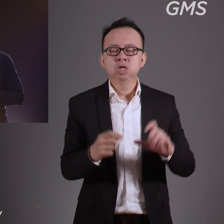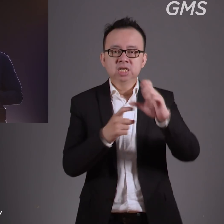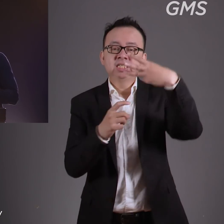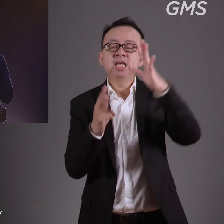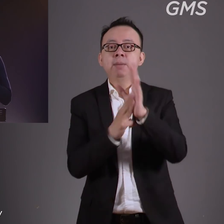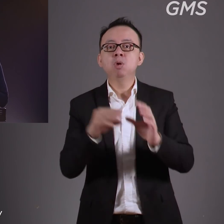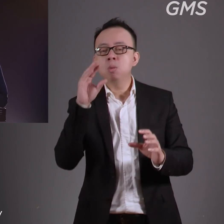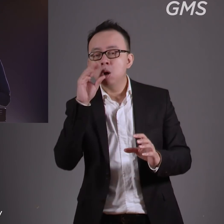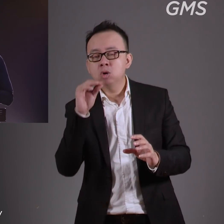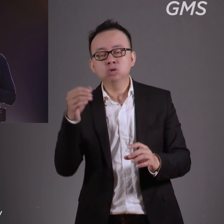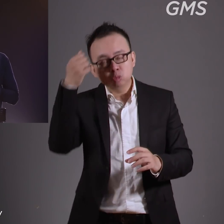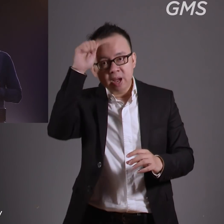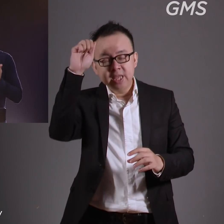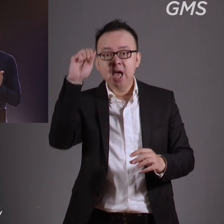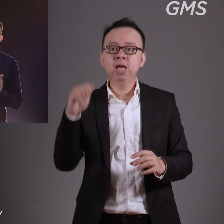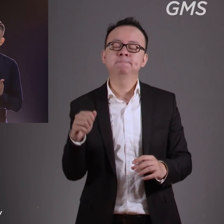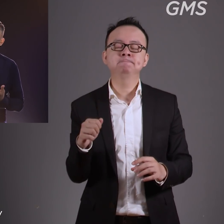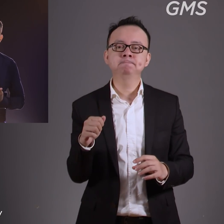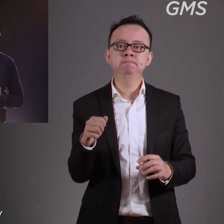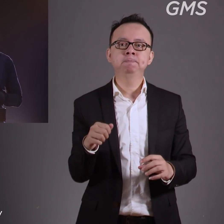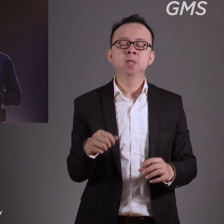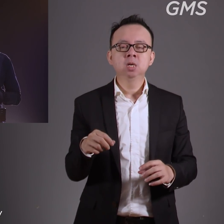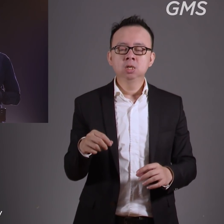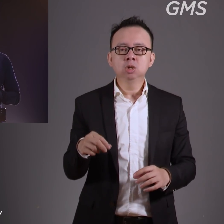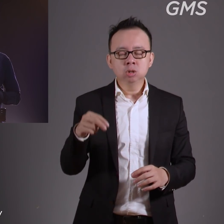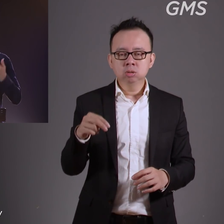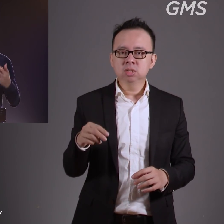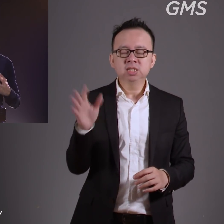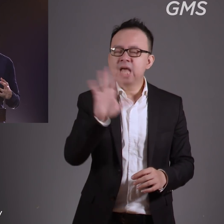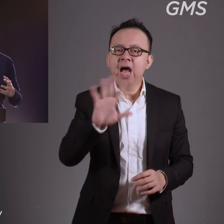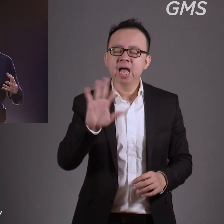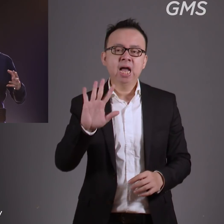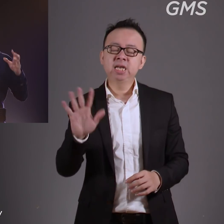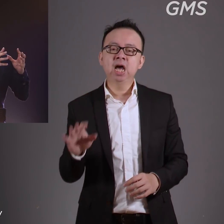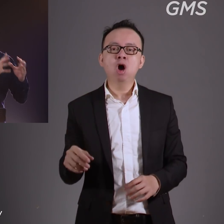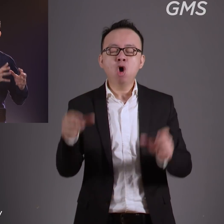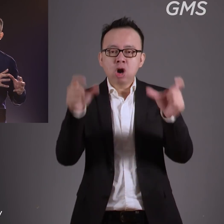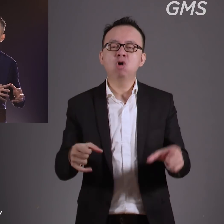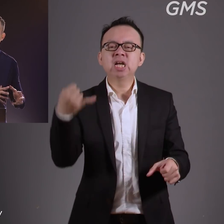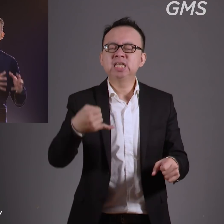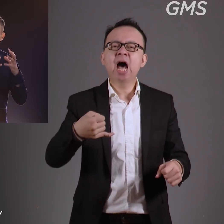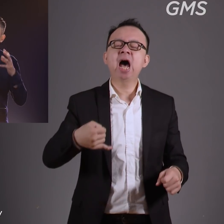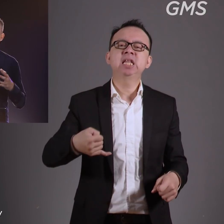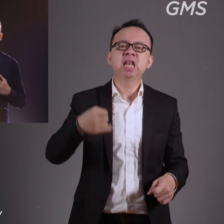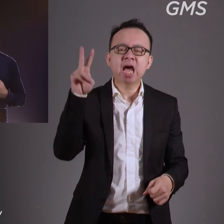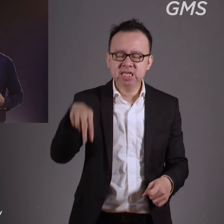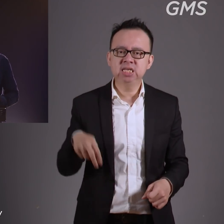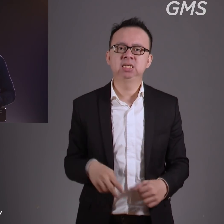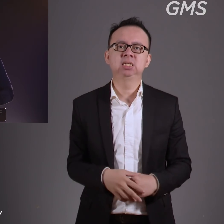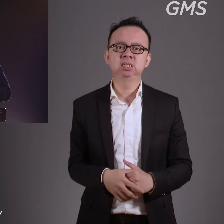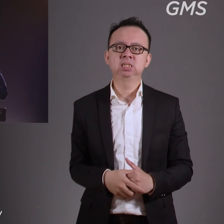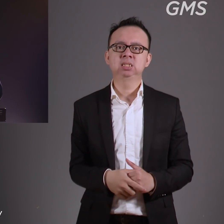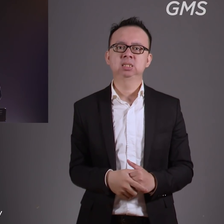lagi. Pakailah keturunanku, use my family tree. Pilihlah pohon keluarga kami, pohon keluarga